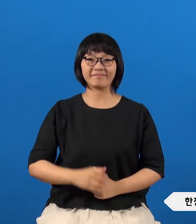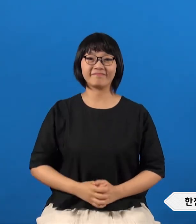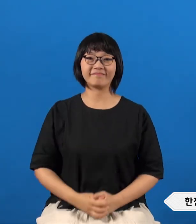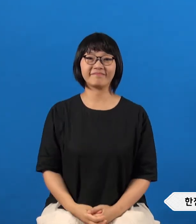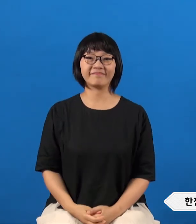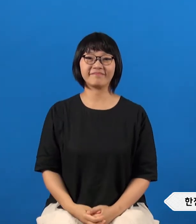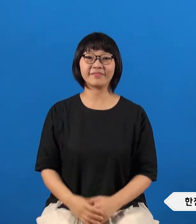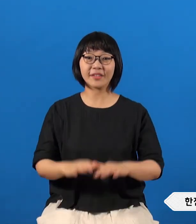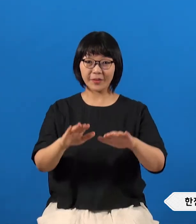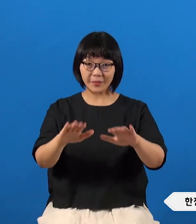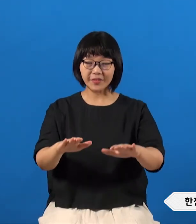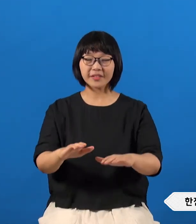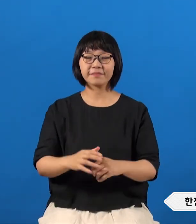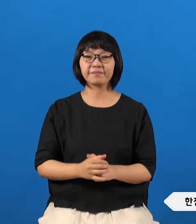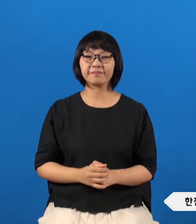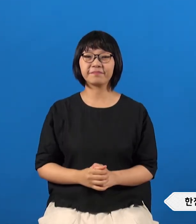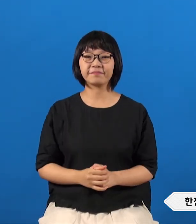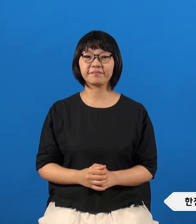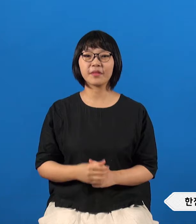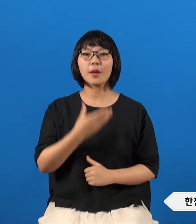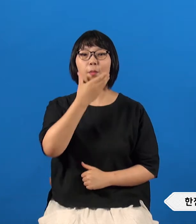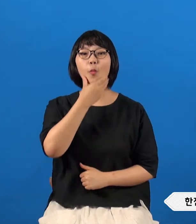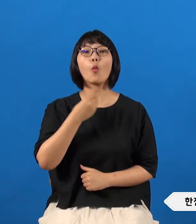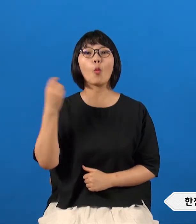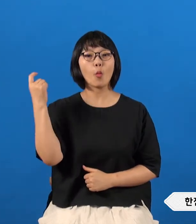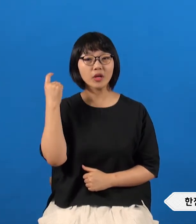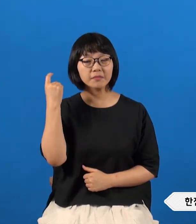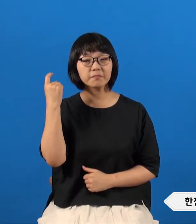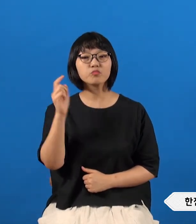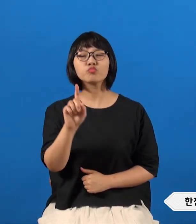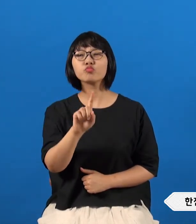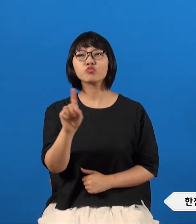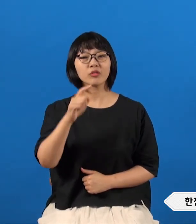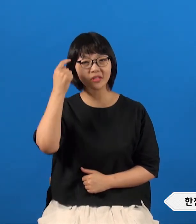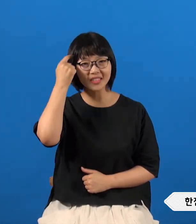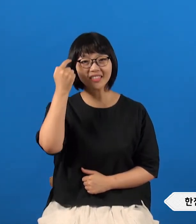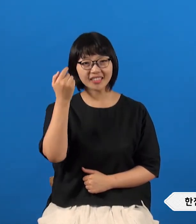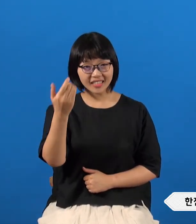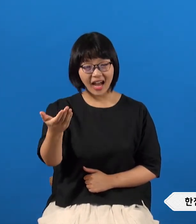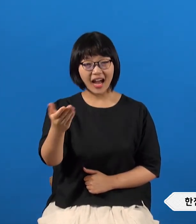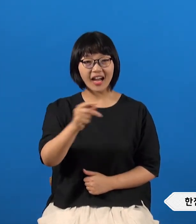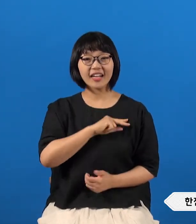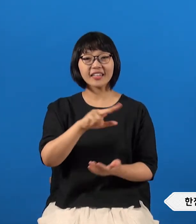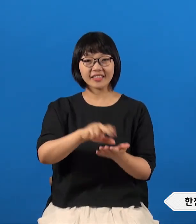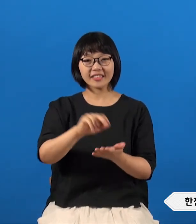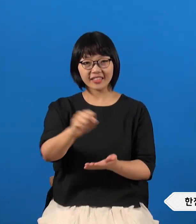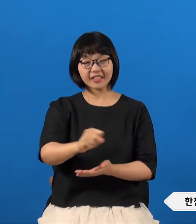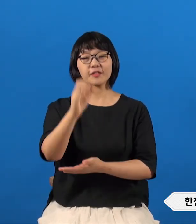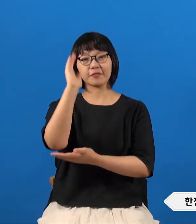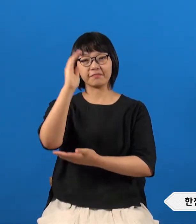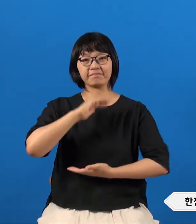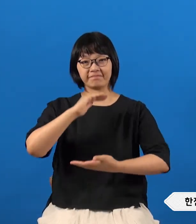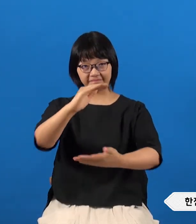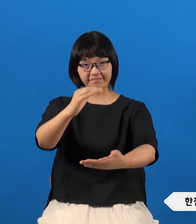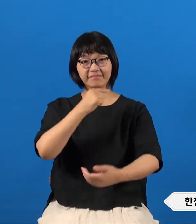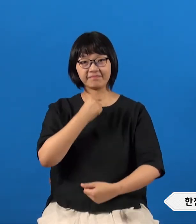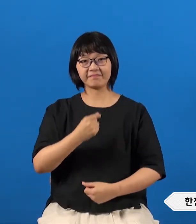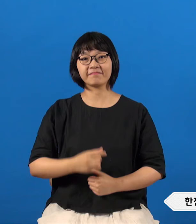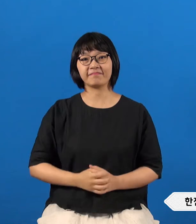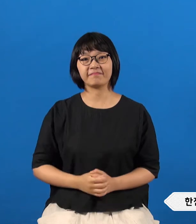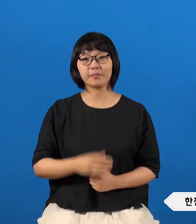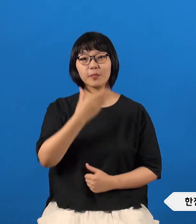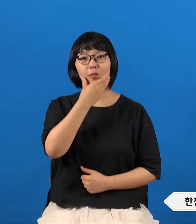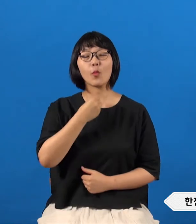좋습니다. 자, 오늘은 복음이라는 것이 무엇인가에 대해서 말씀을 전하려고